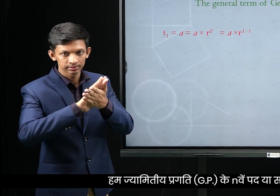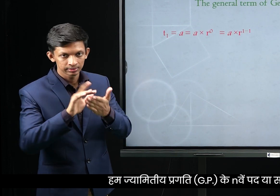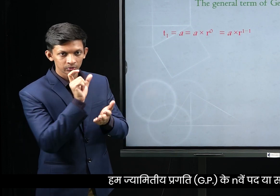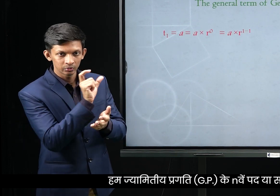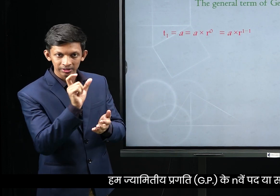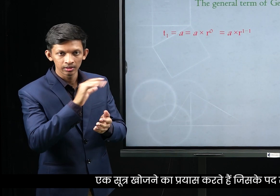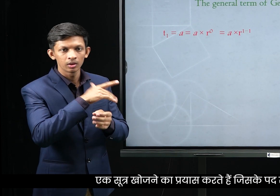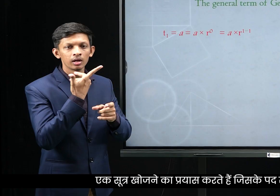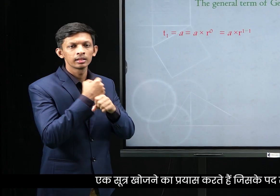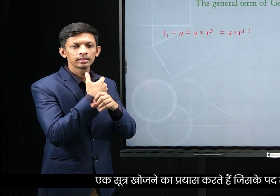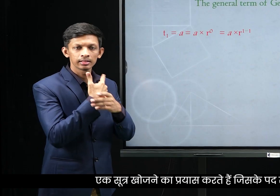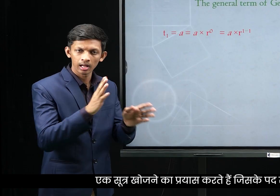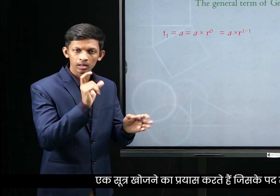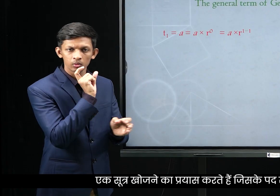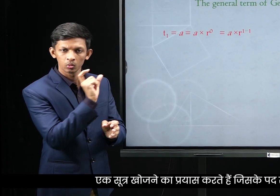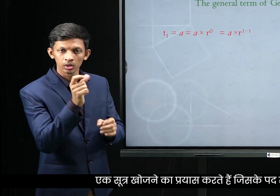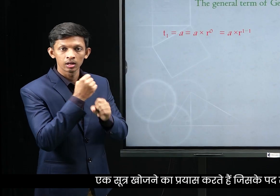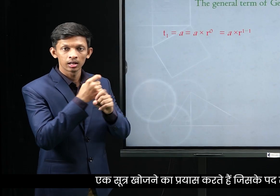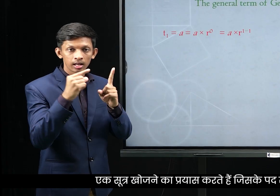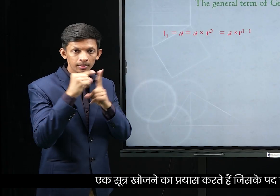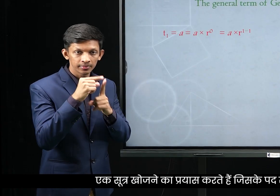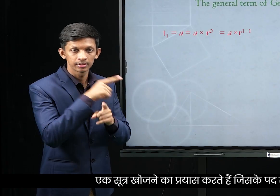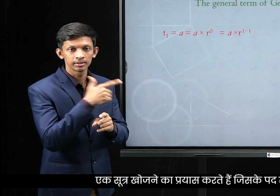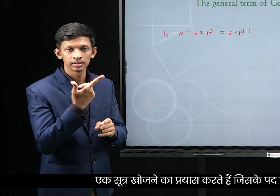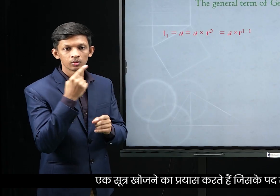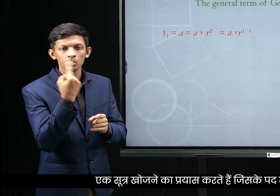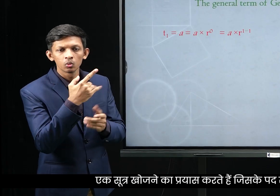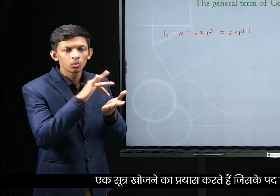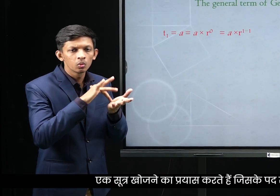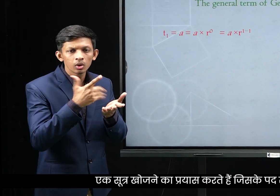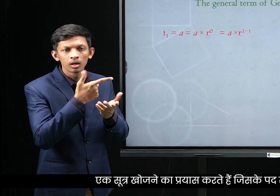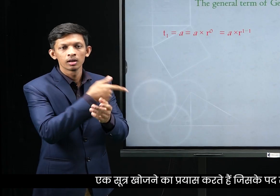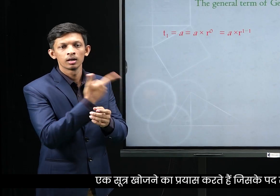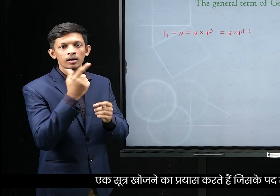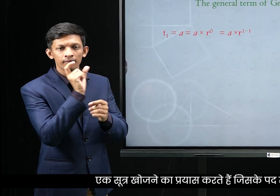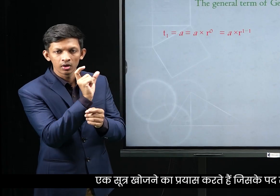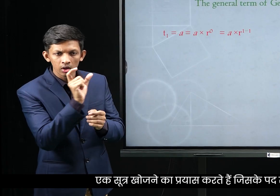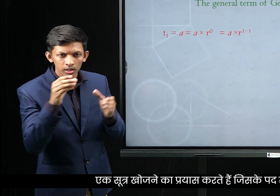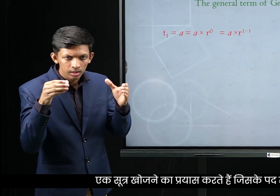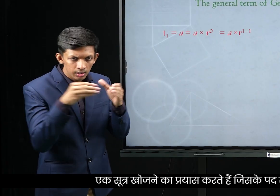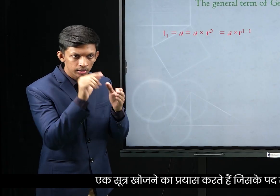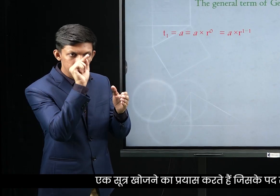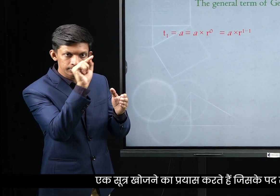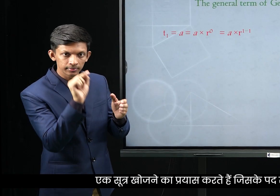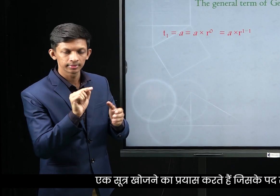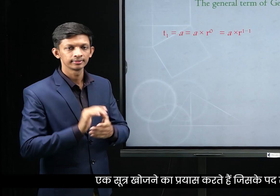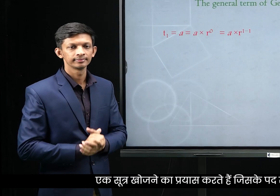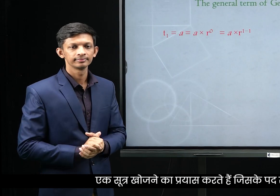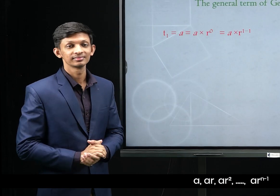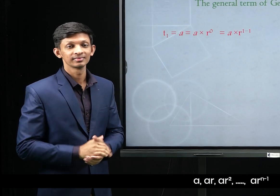के लिए एक सूत्र खोजने का प्रयास करते हैं जिसके पद सामान्य अनुपात में है।